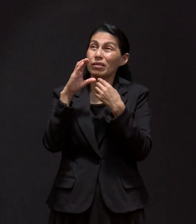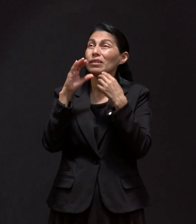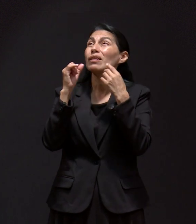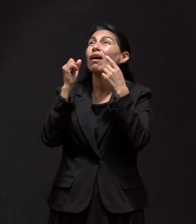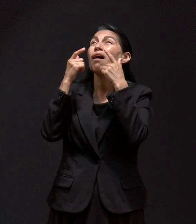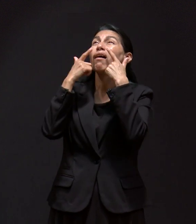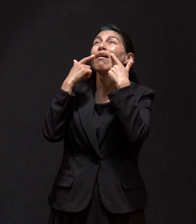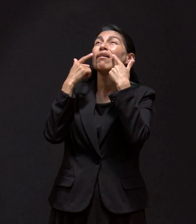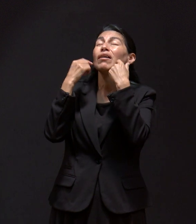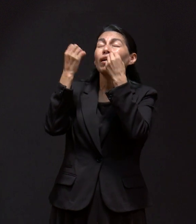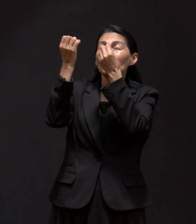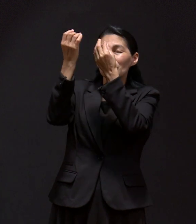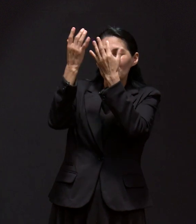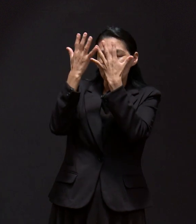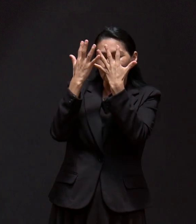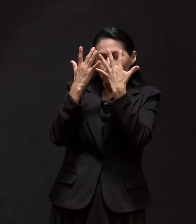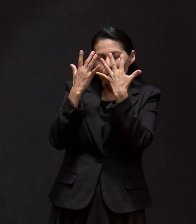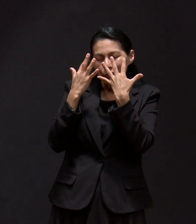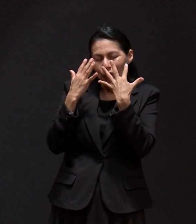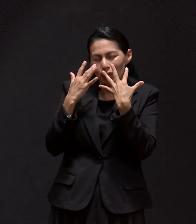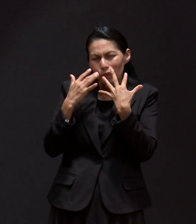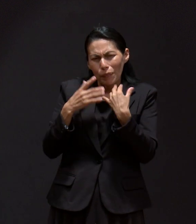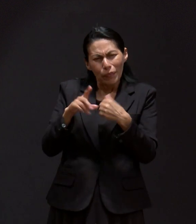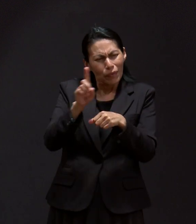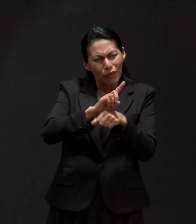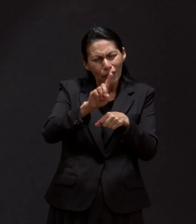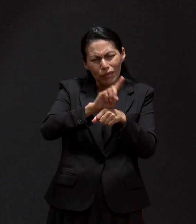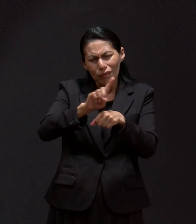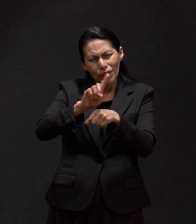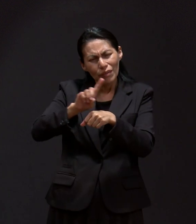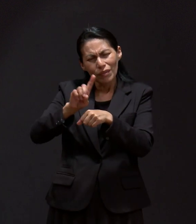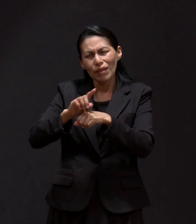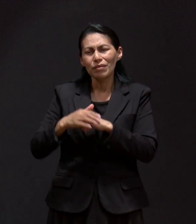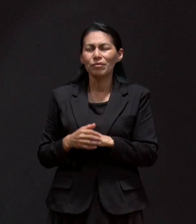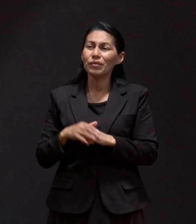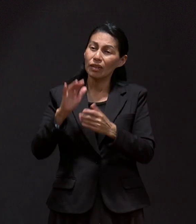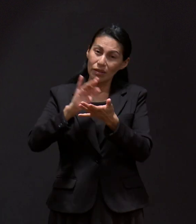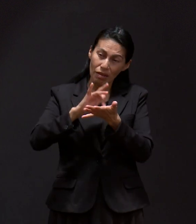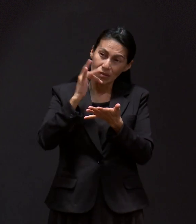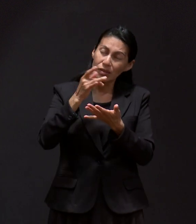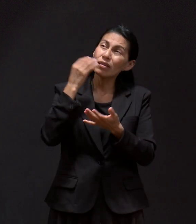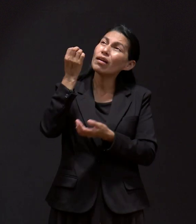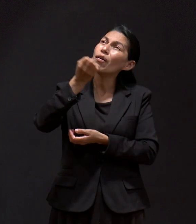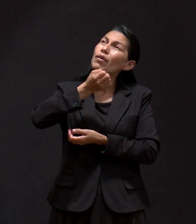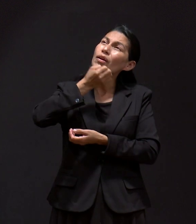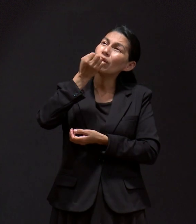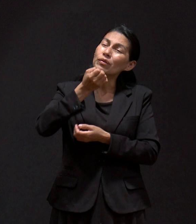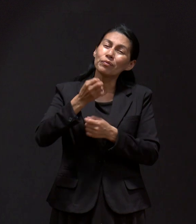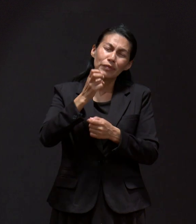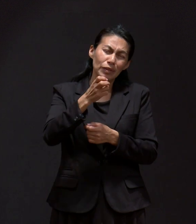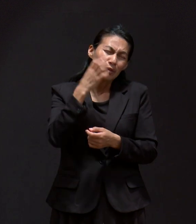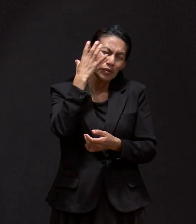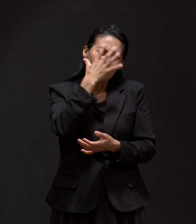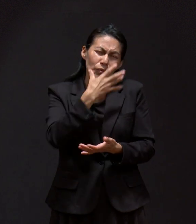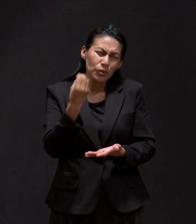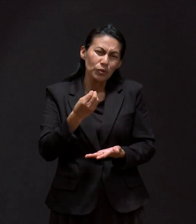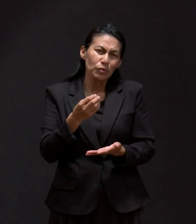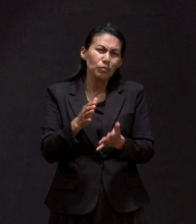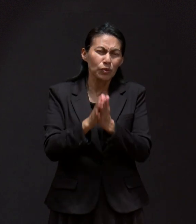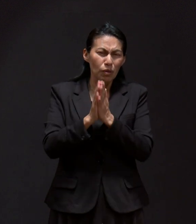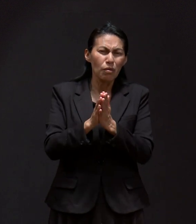su gracia a través de la oración todos los días de la vida y eso es maravilloso